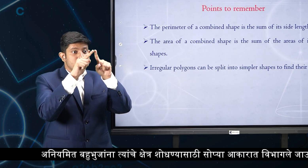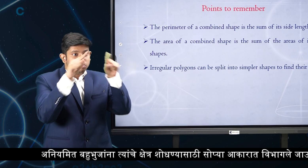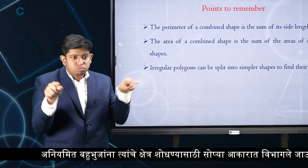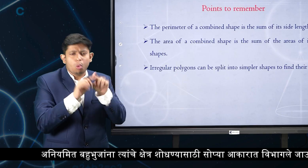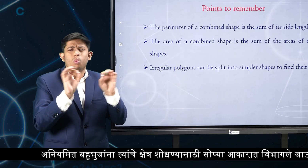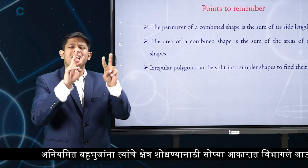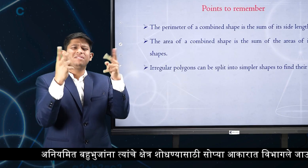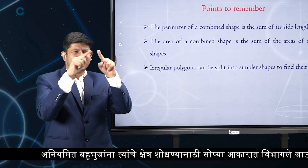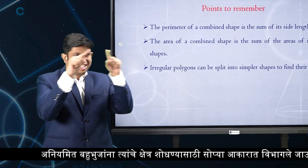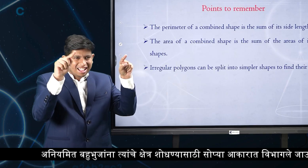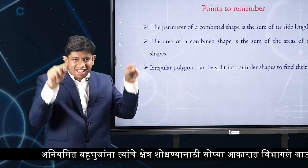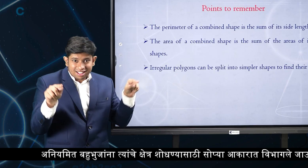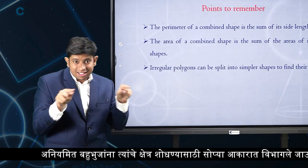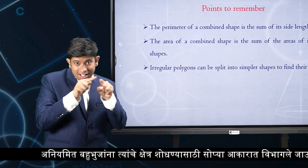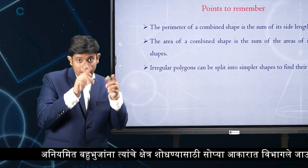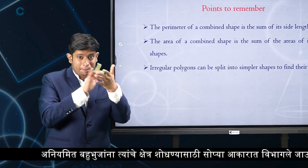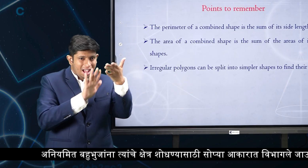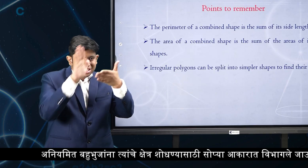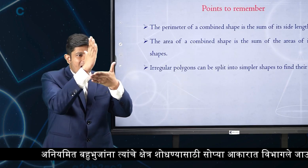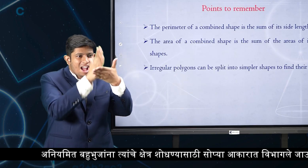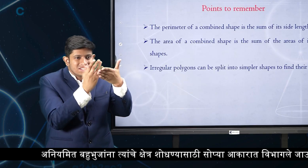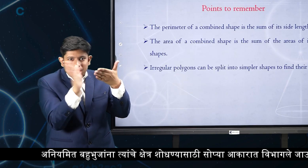शोधण्यासाठी सोप्या आकारात विभागले जाऊ शकतात.